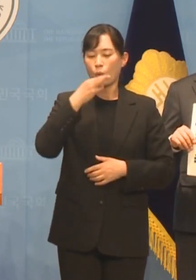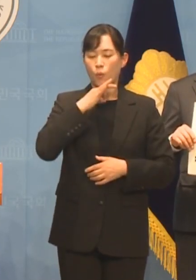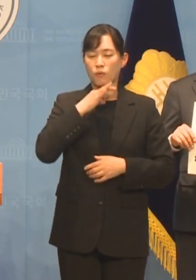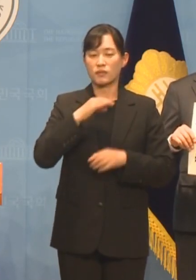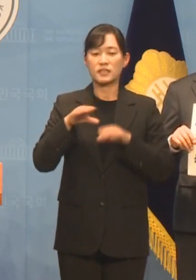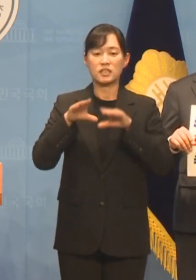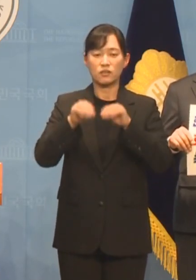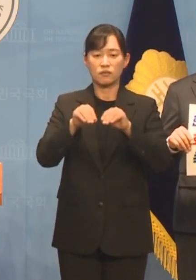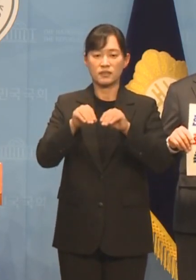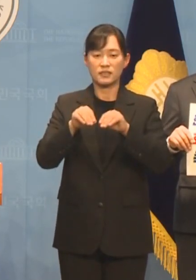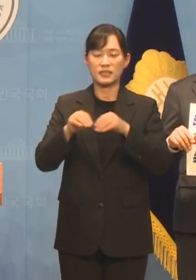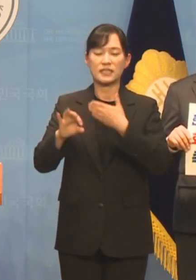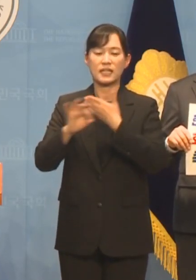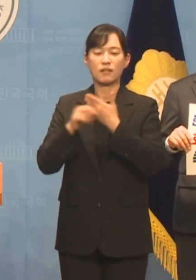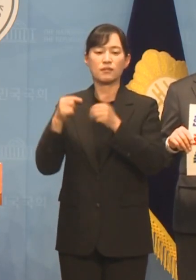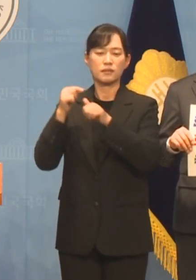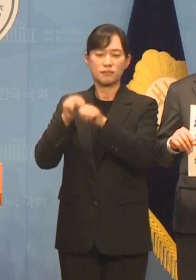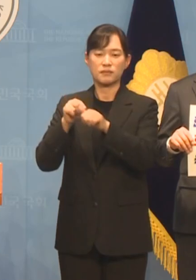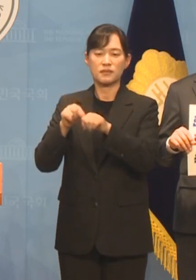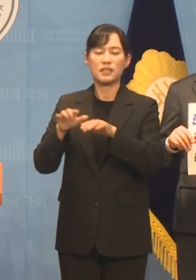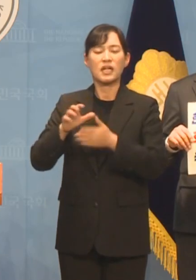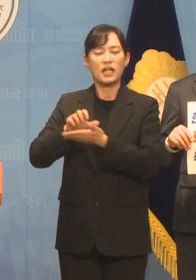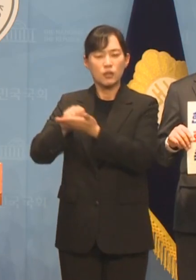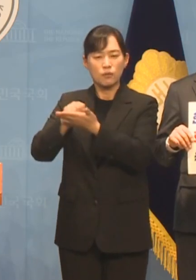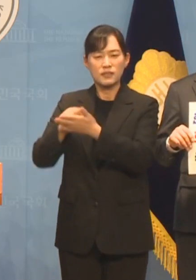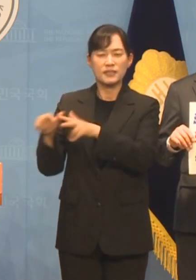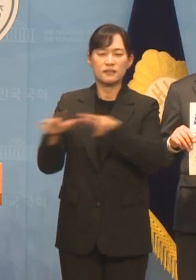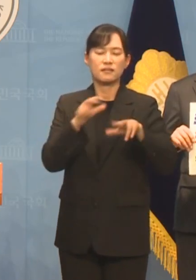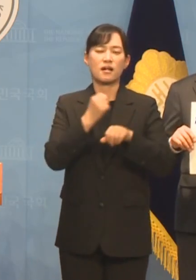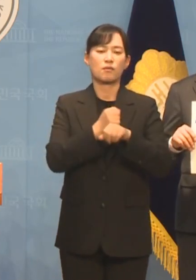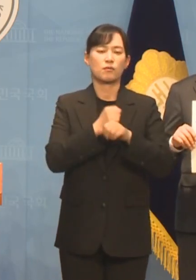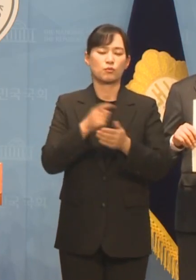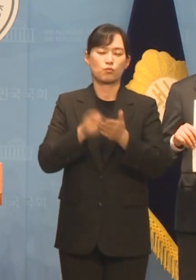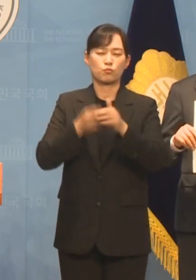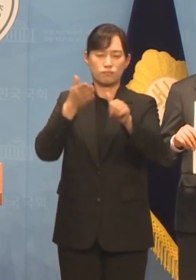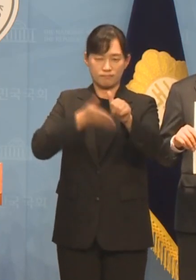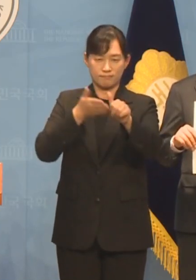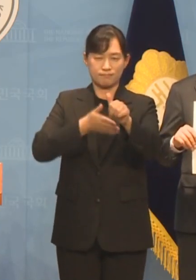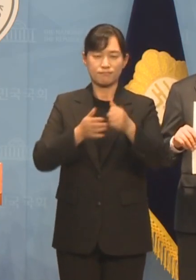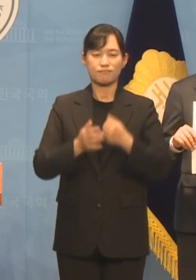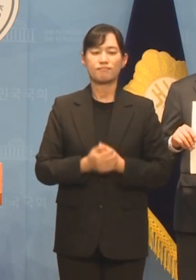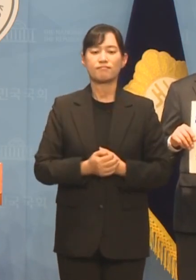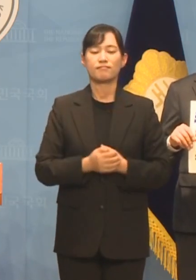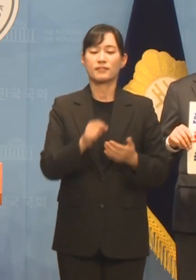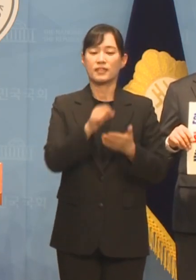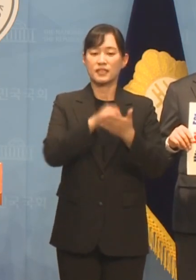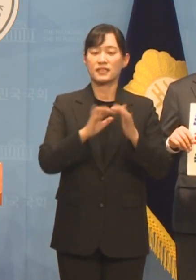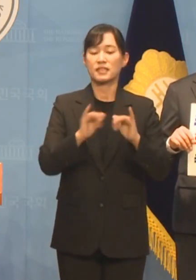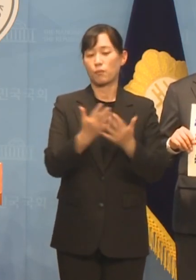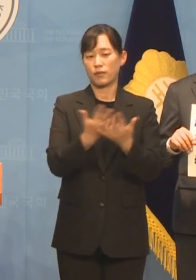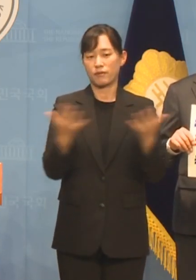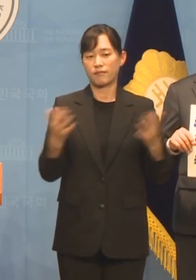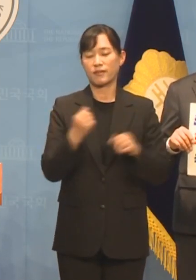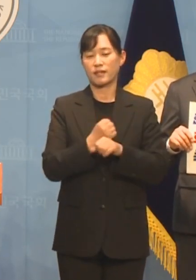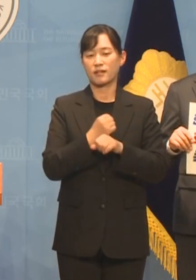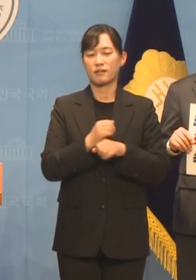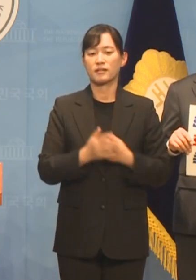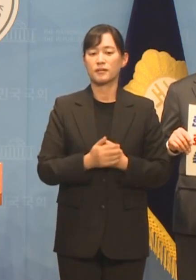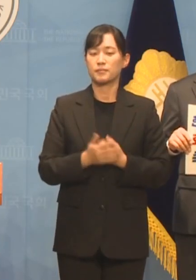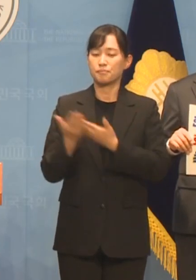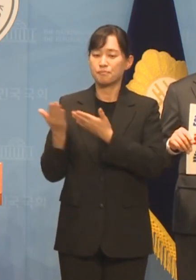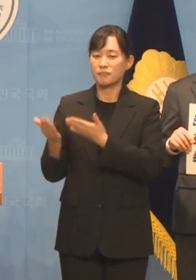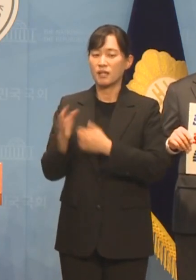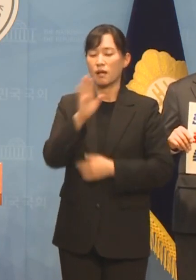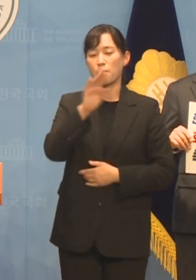가처분 신청 인용을 즉각 할 것을 촉구하면서 기자회견을 합니다. 제 옆에